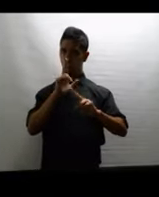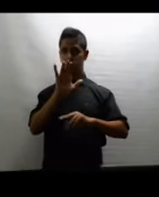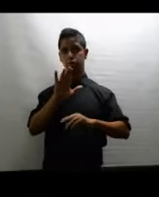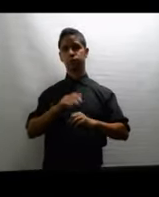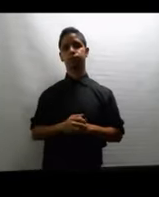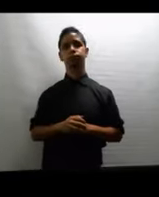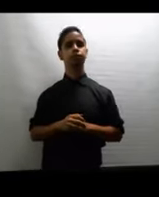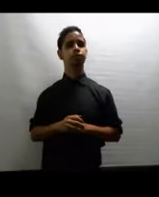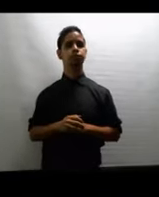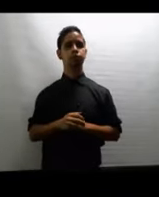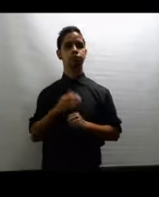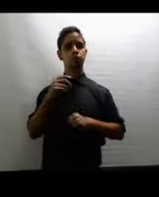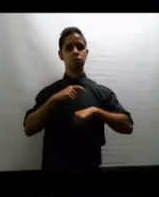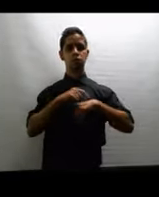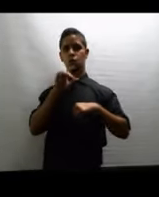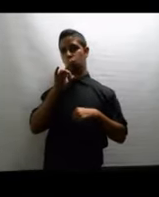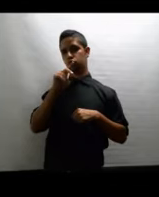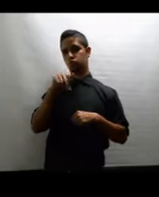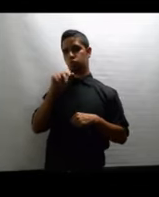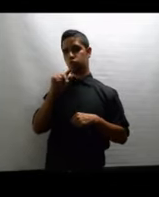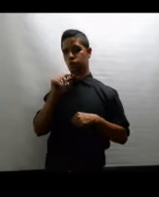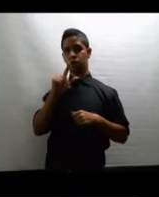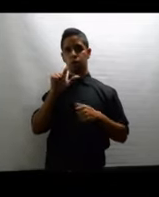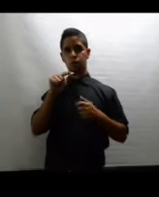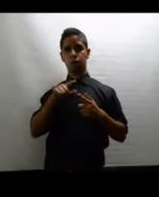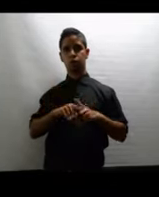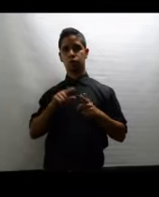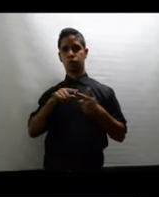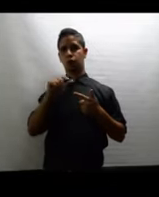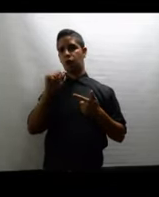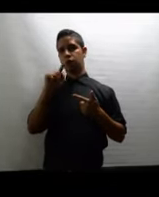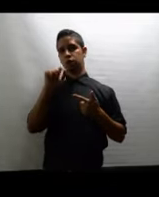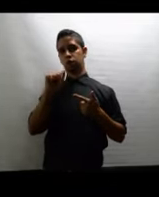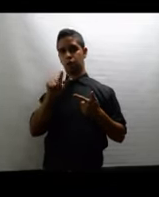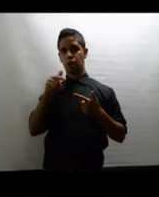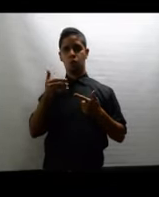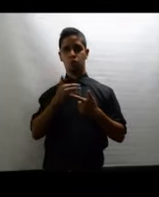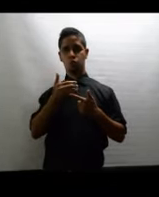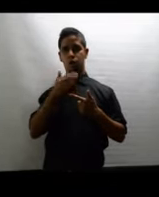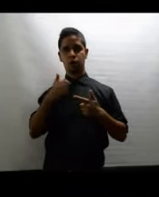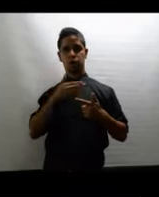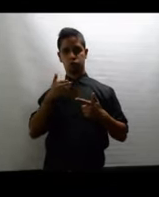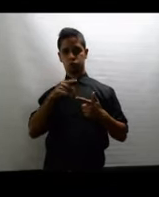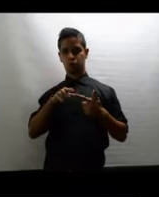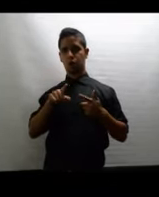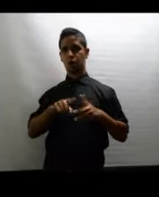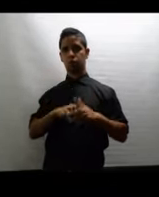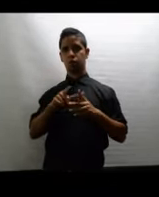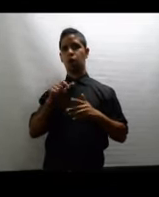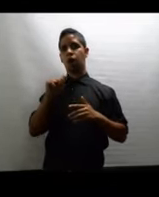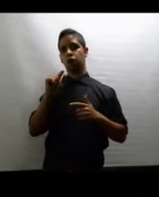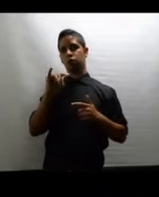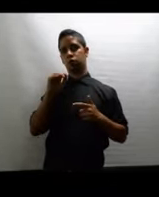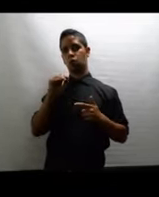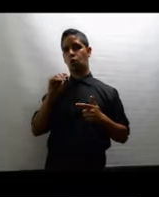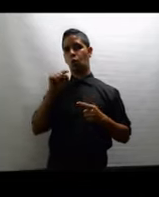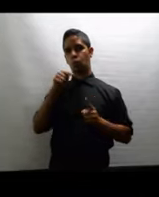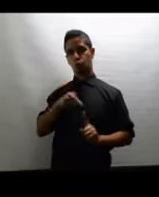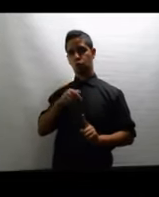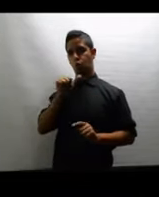tiempos de Ocho Puertas, estaba Ocho Puertas y luego vino La Tea, que era donde había Nueva Canción, donde surgió Haciendo Punto en Otro Son, por